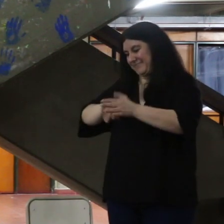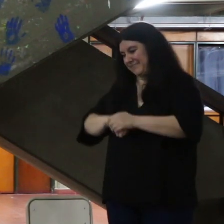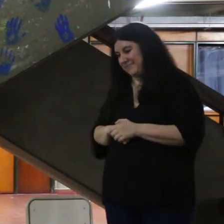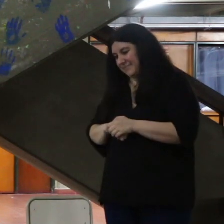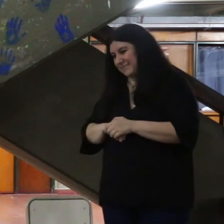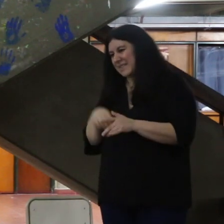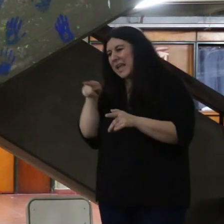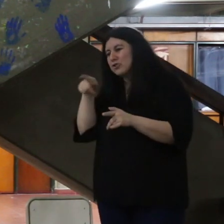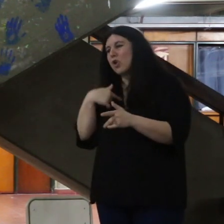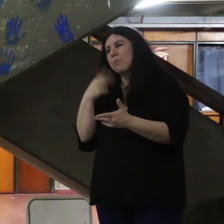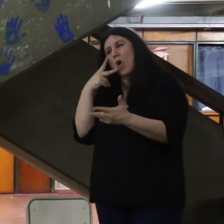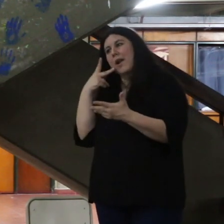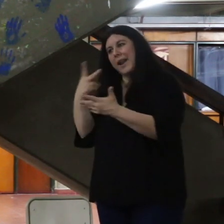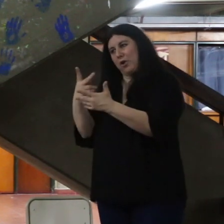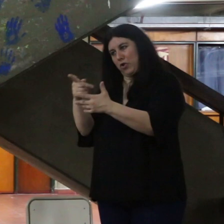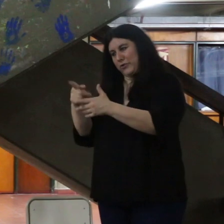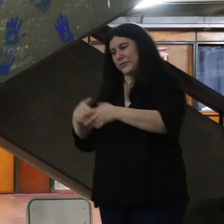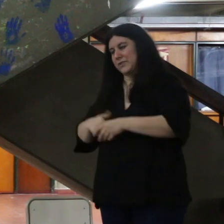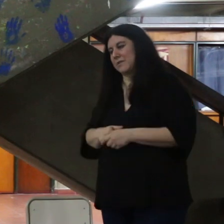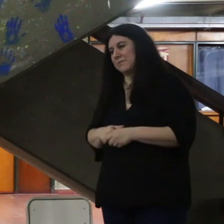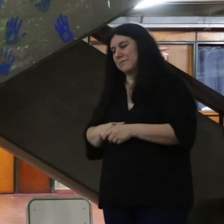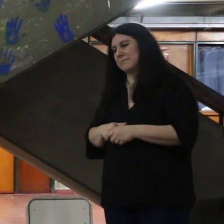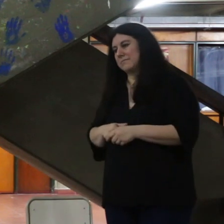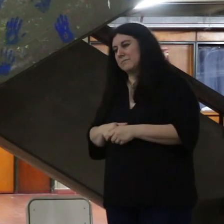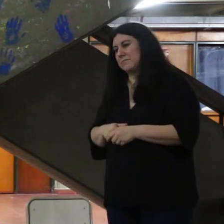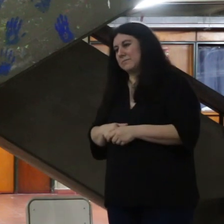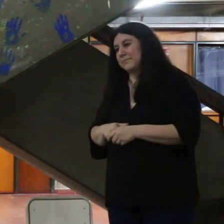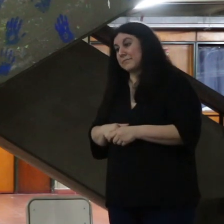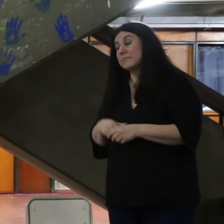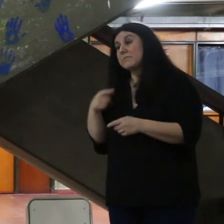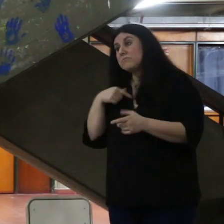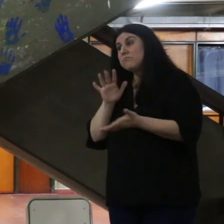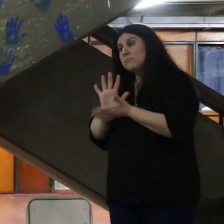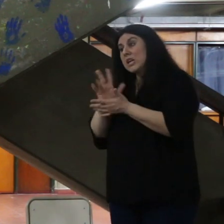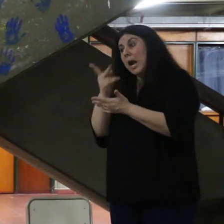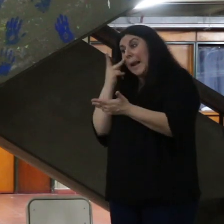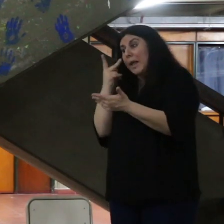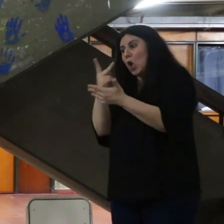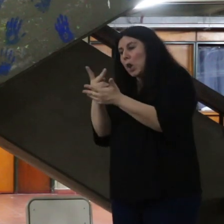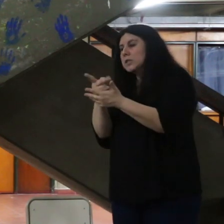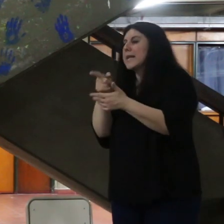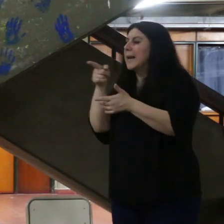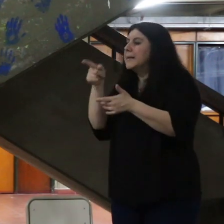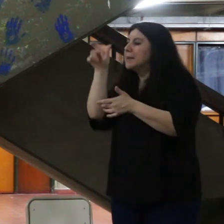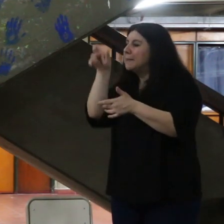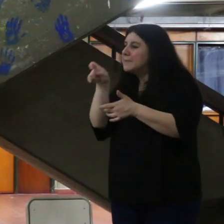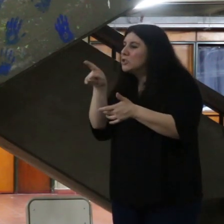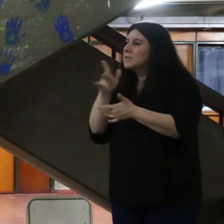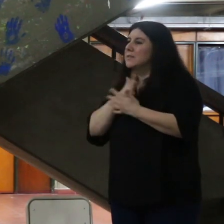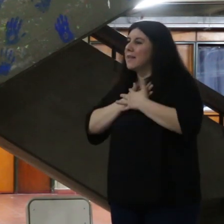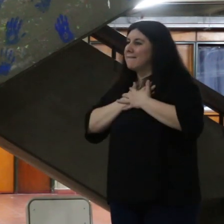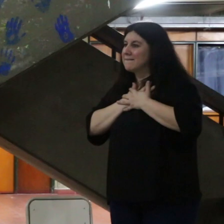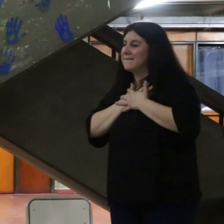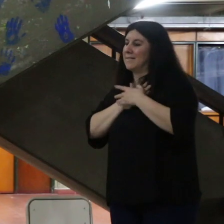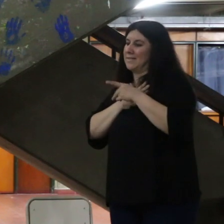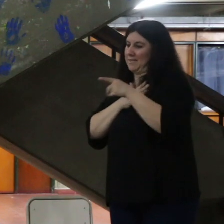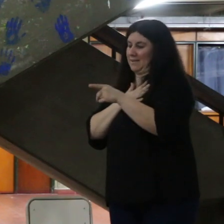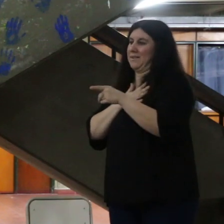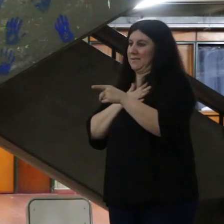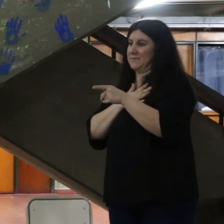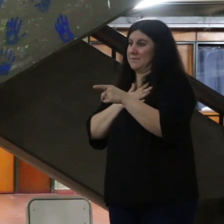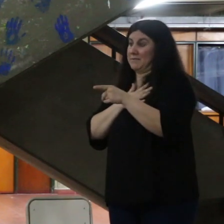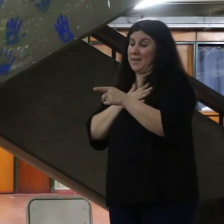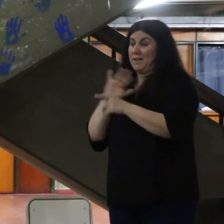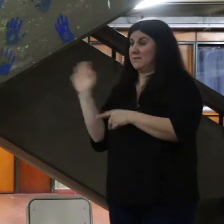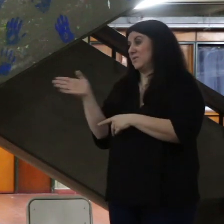El reconocimiento es hacer sentir querido al otro o a la otra, que en definitiva es lo que